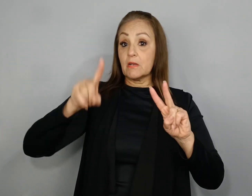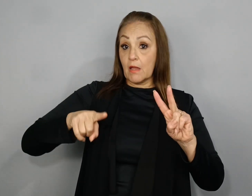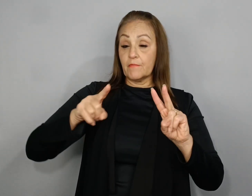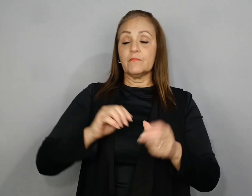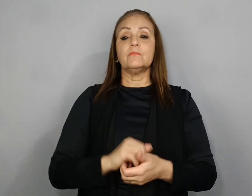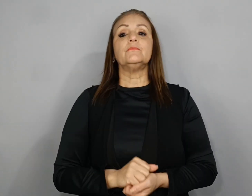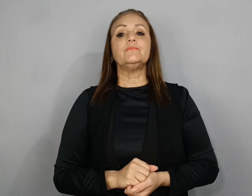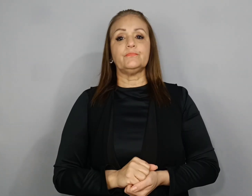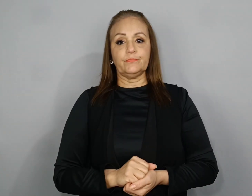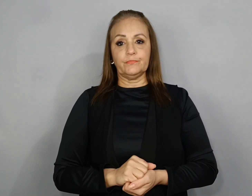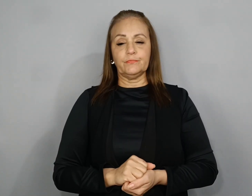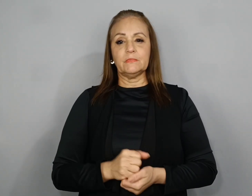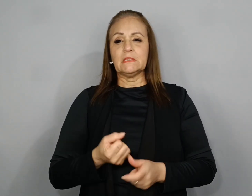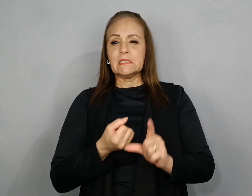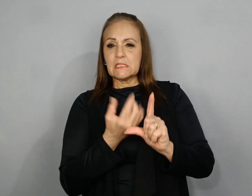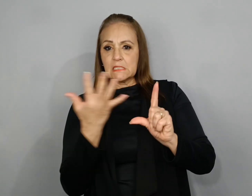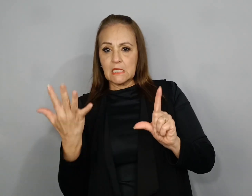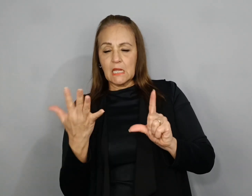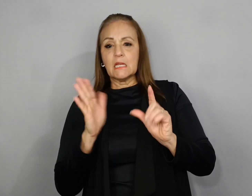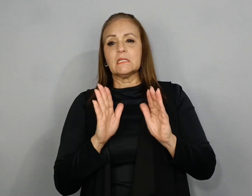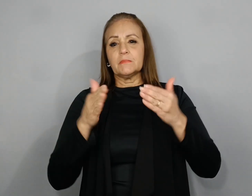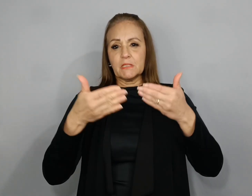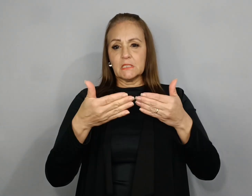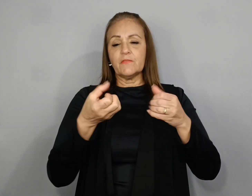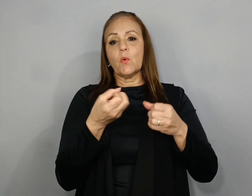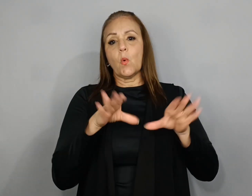As séries específicas ou categóricas